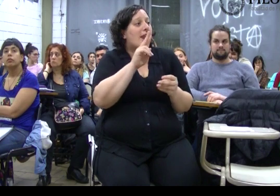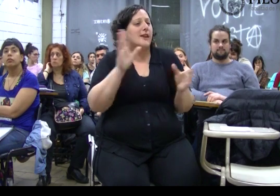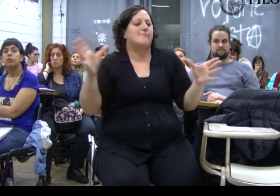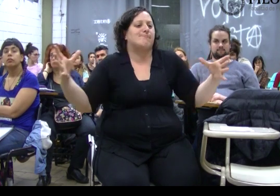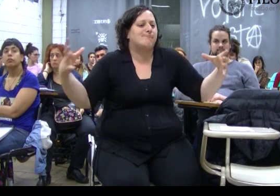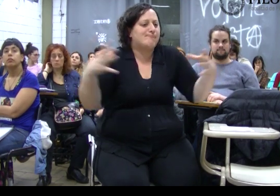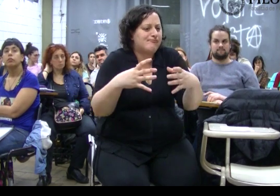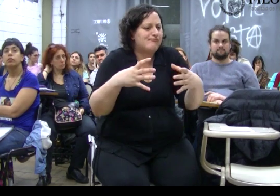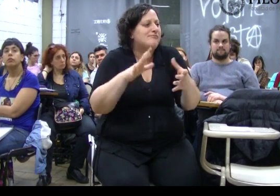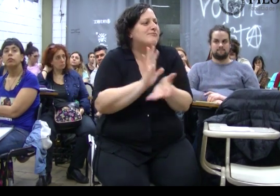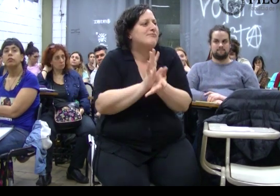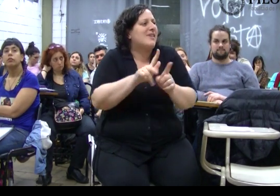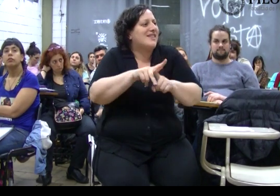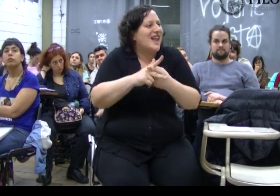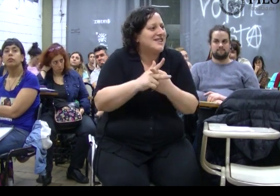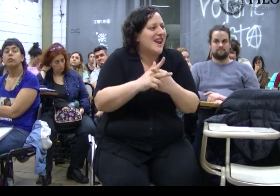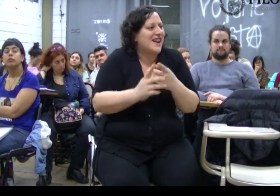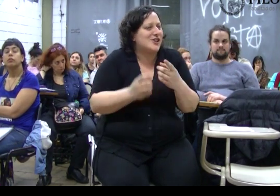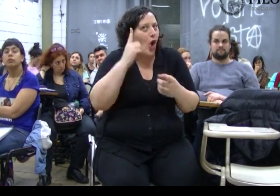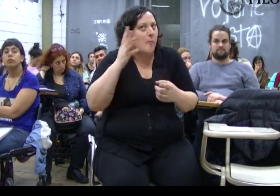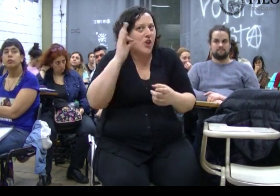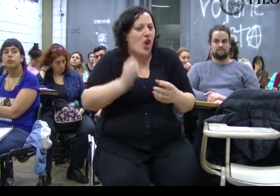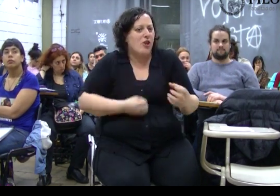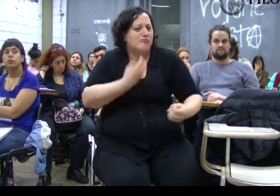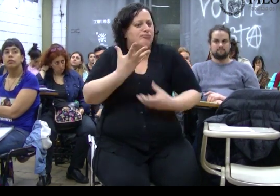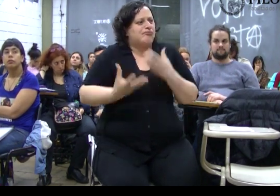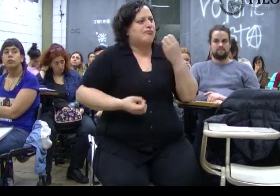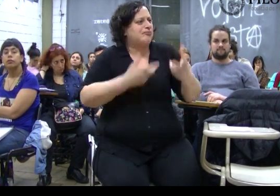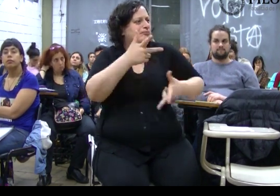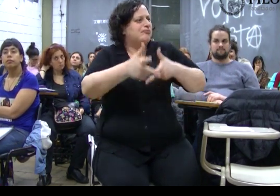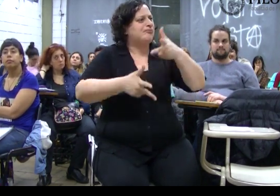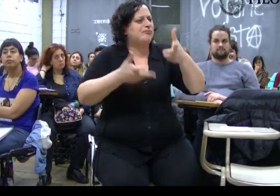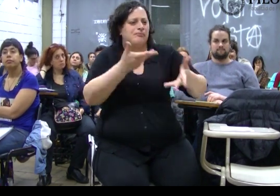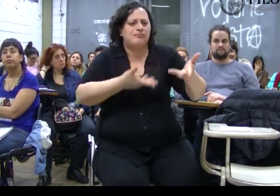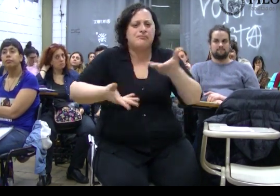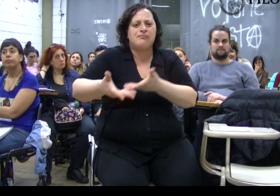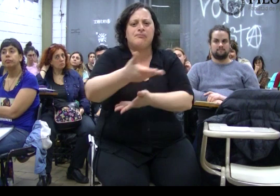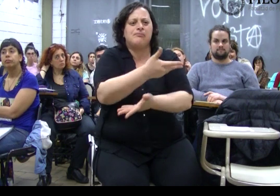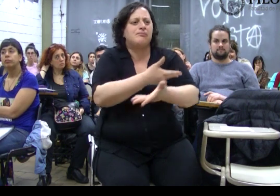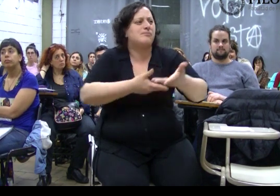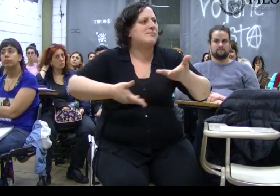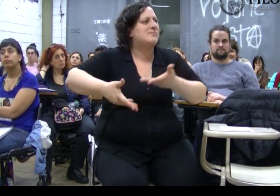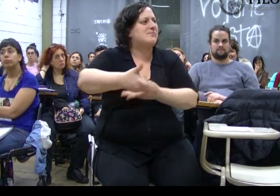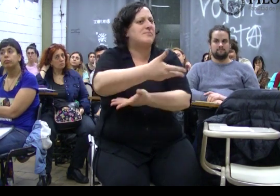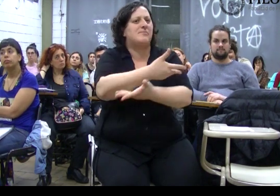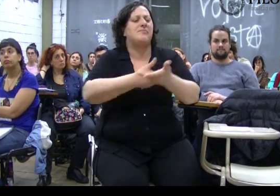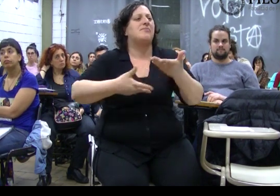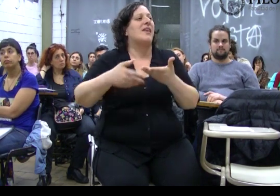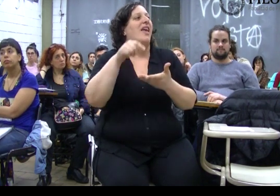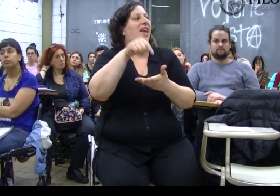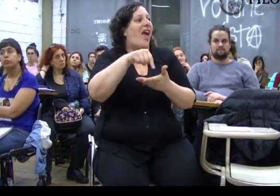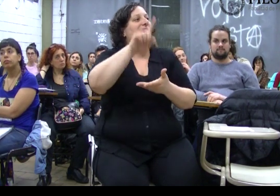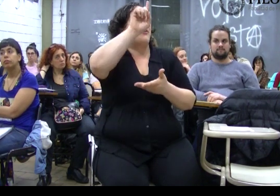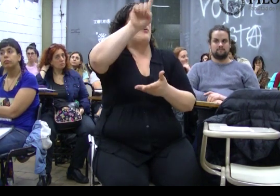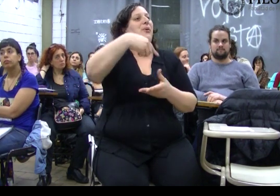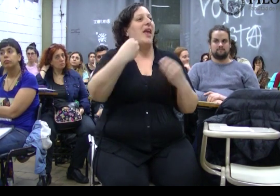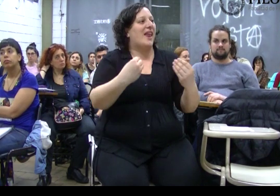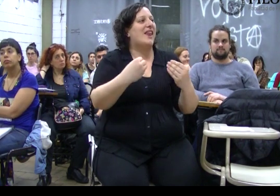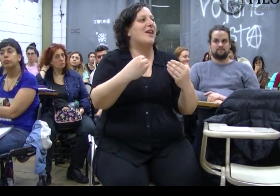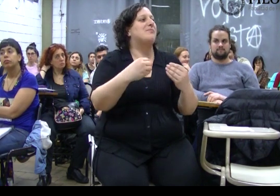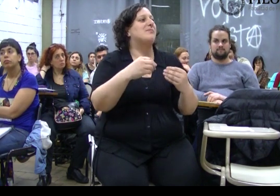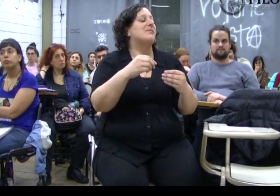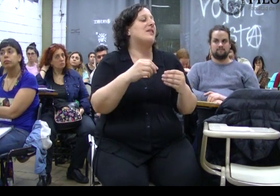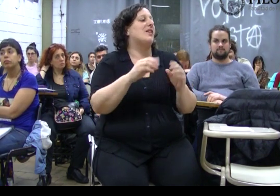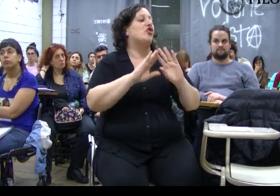donde pudieron expresar sus opiniones, donde pudieron interactuar entre ellas, y de ahí surgieron